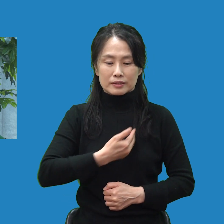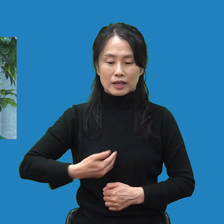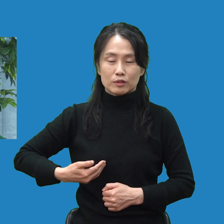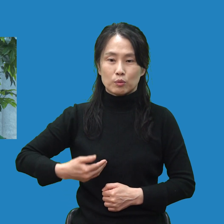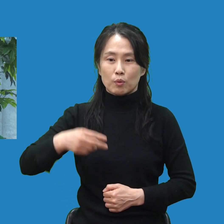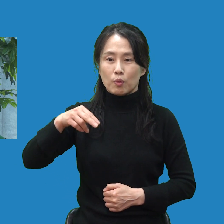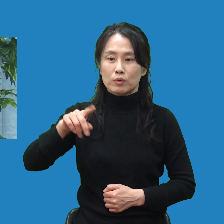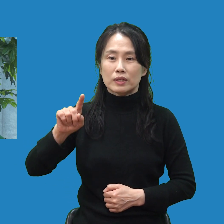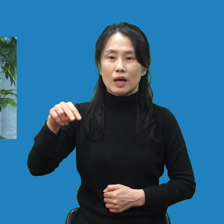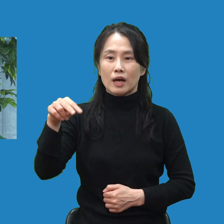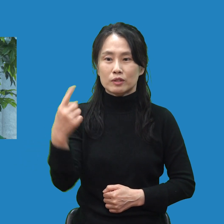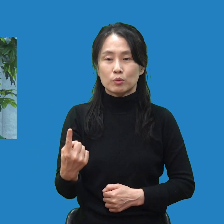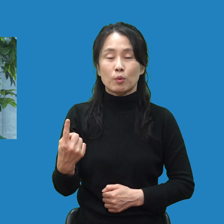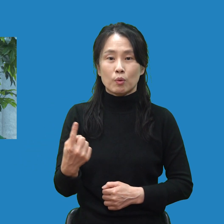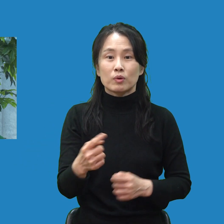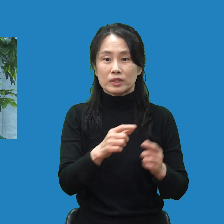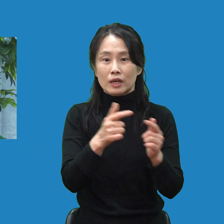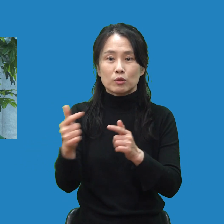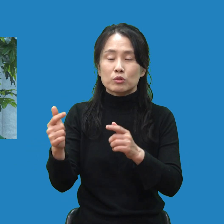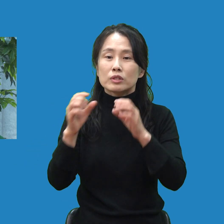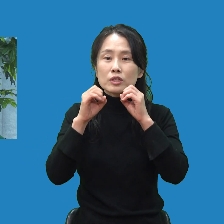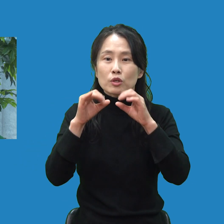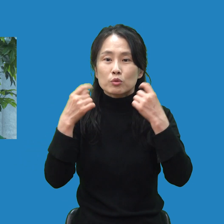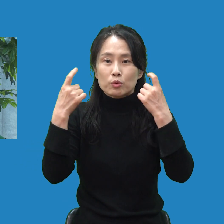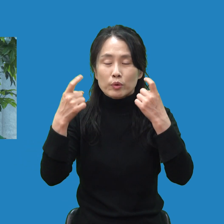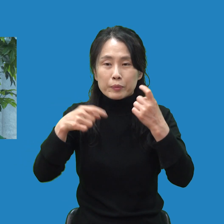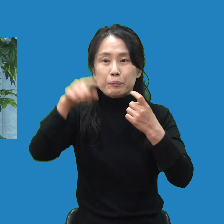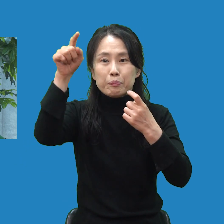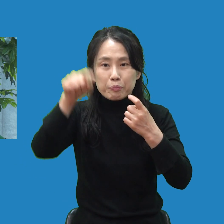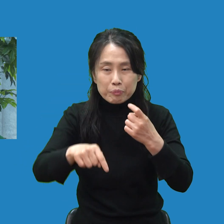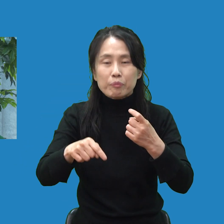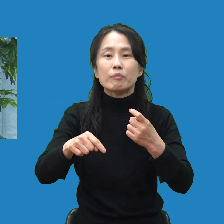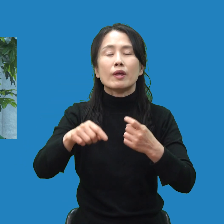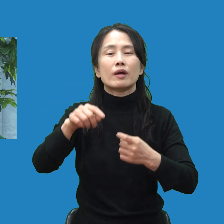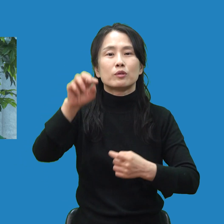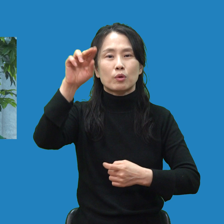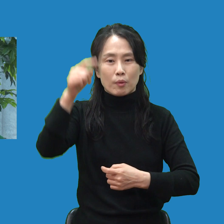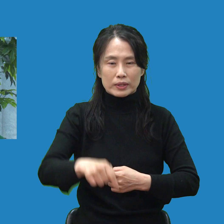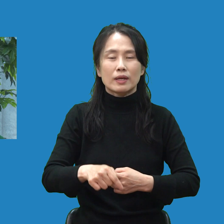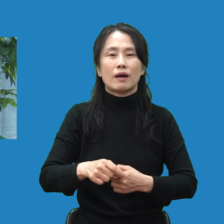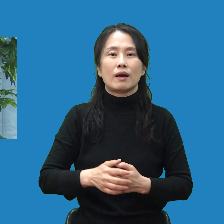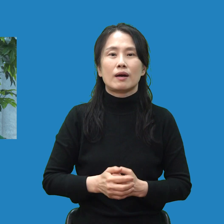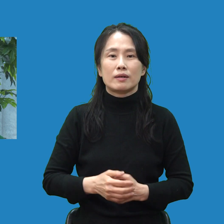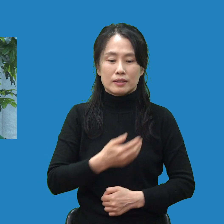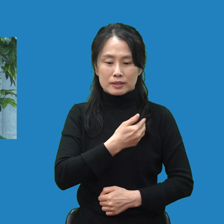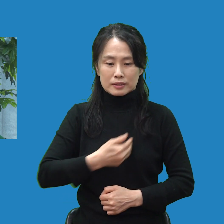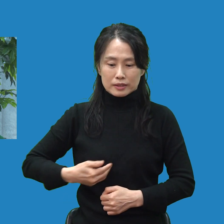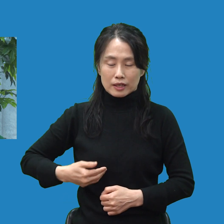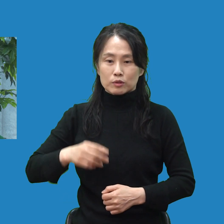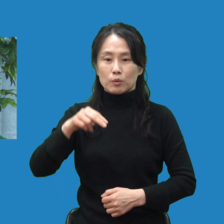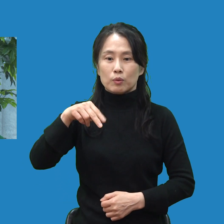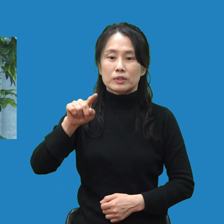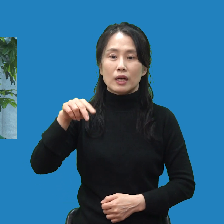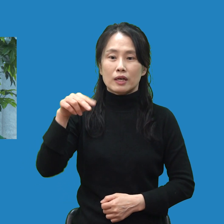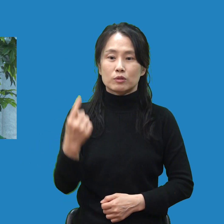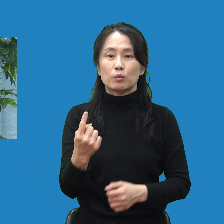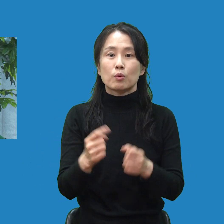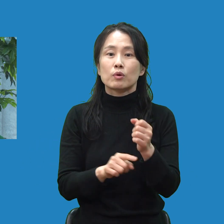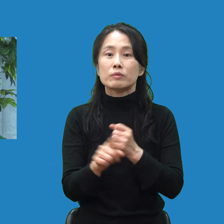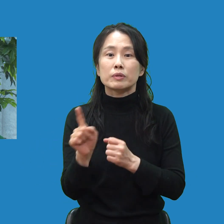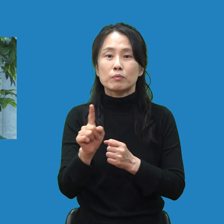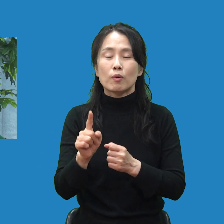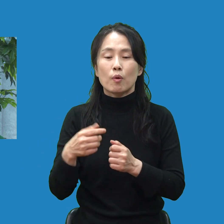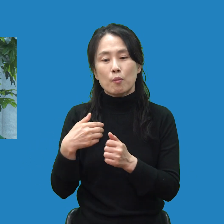사도들이 돌아왔다. 이 사도란 말은 보냄을 받았다 그런 이야기 아닙니까? 예수님께